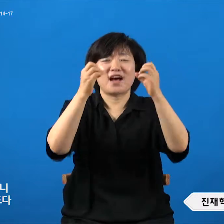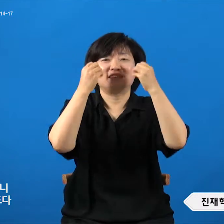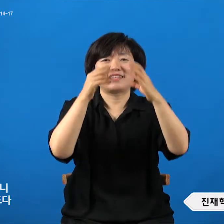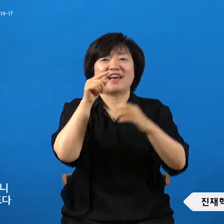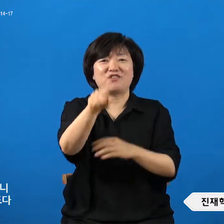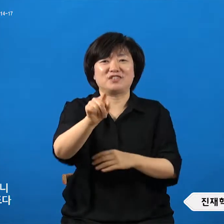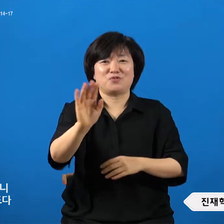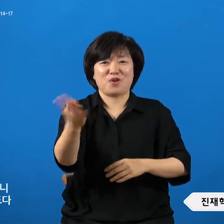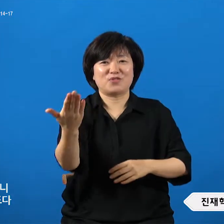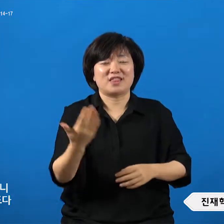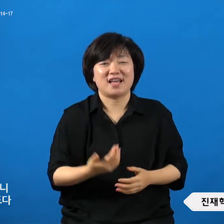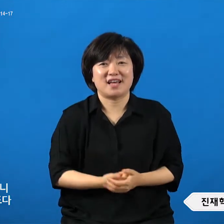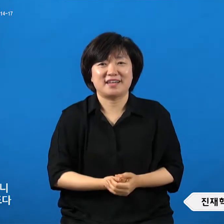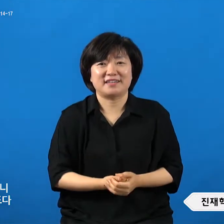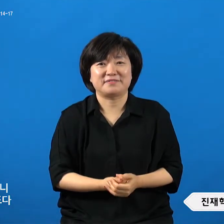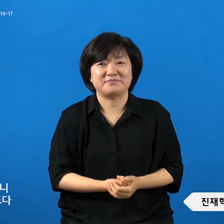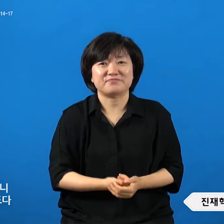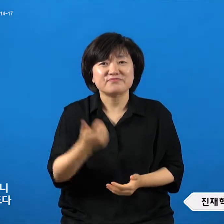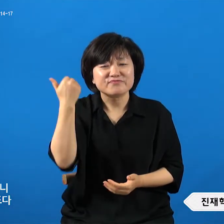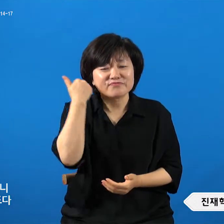새 것이 되었도다.